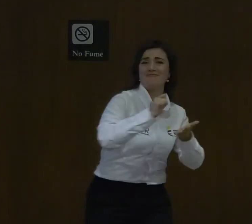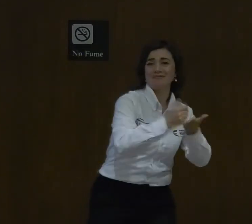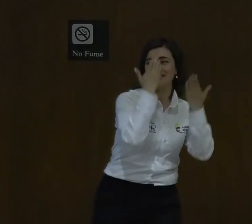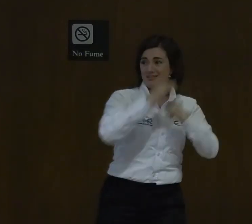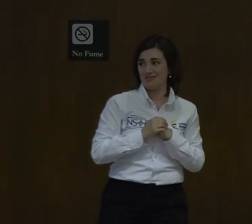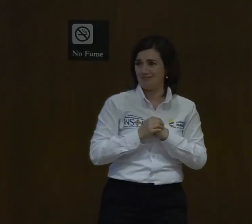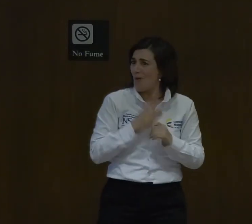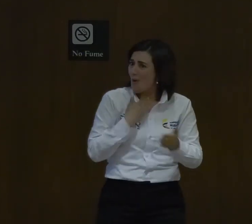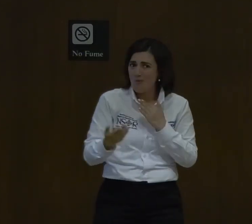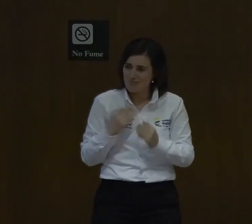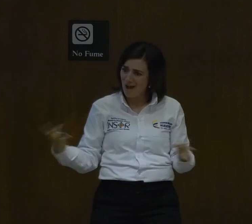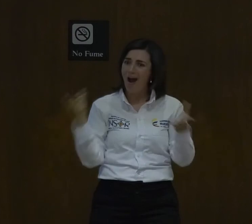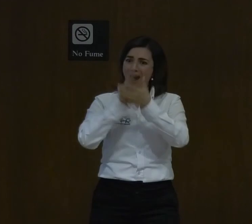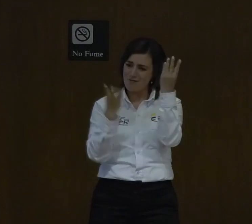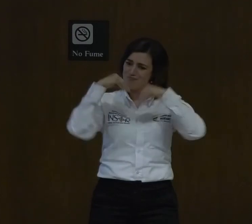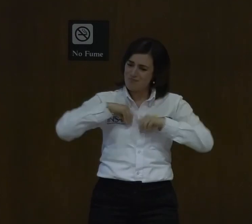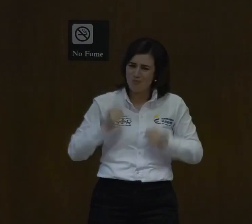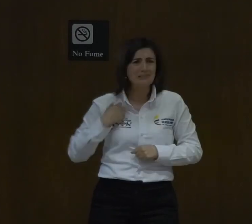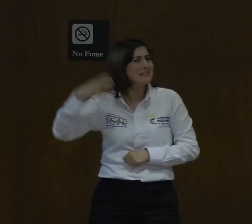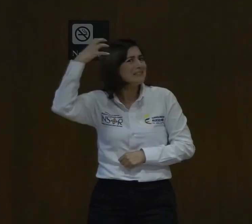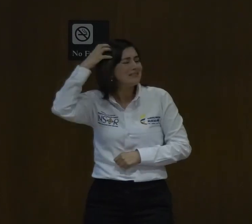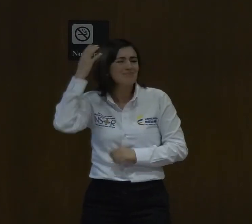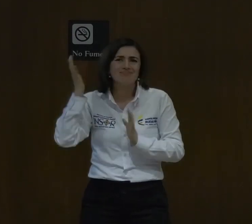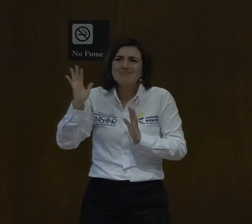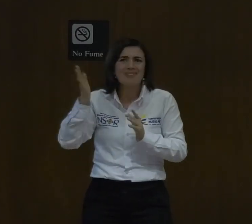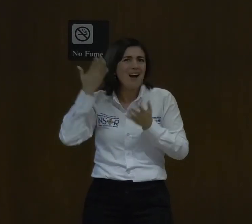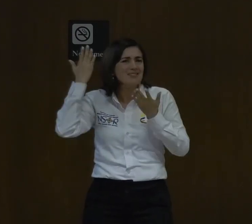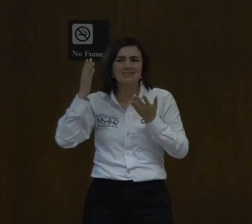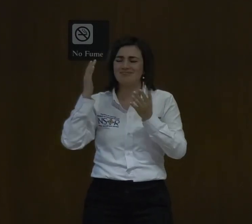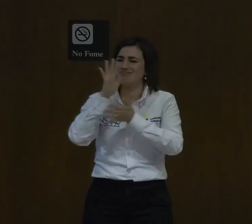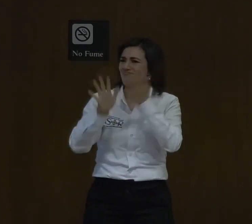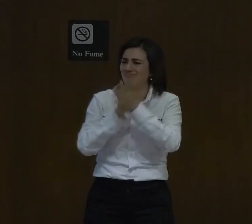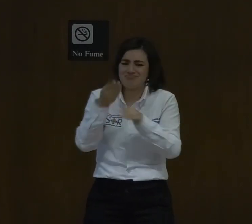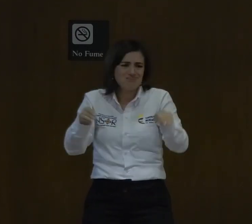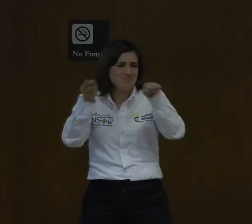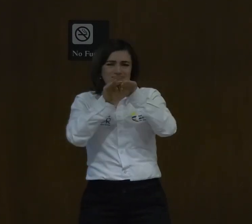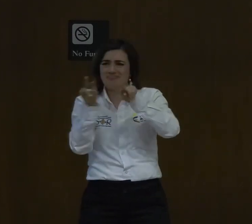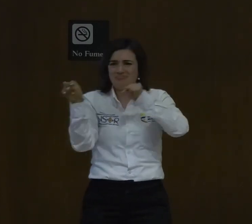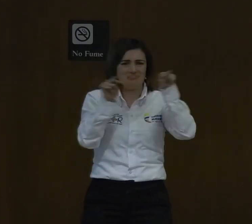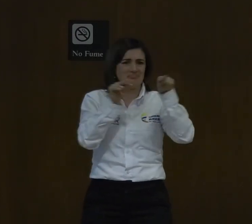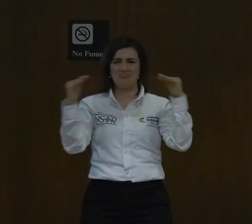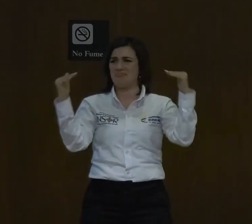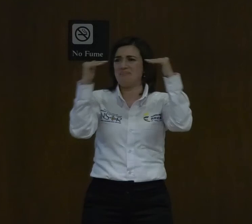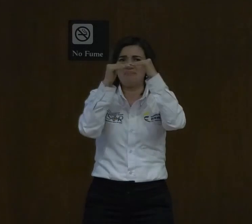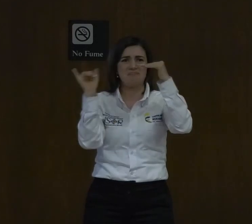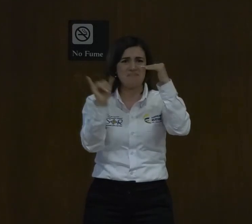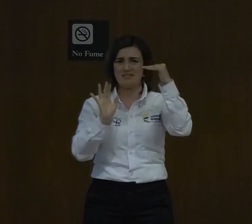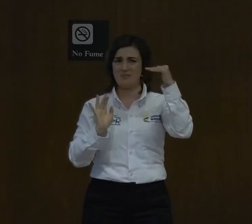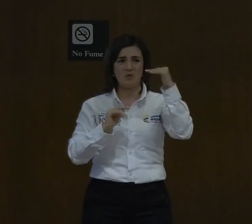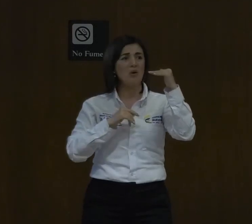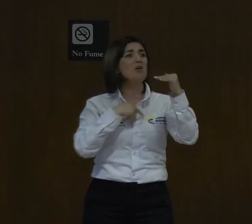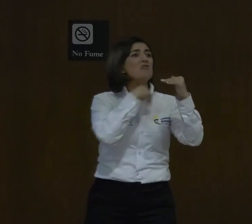diferente. El cerebro trata a la lengua de señas de la misma manera que trata a la